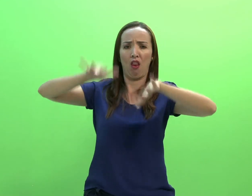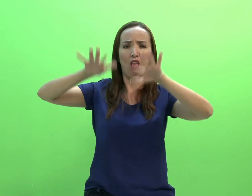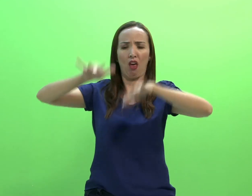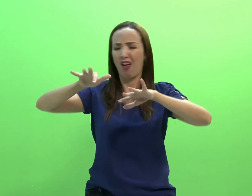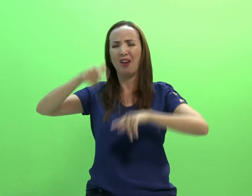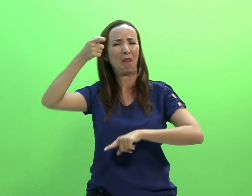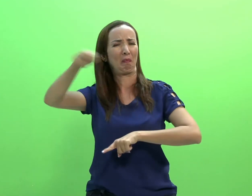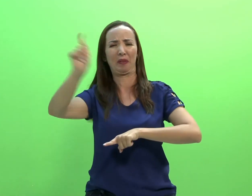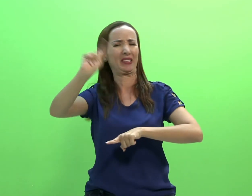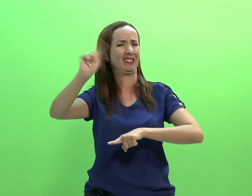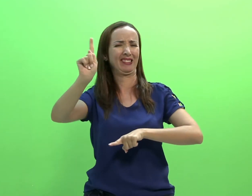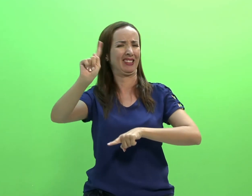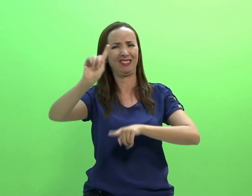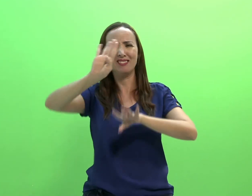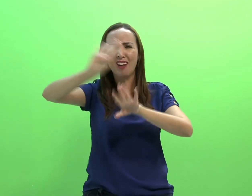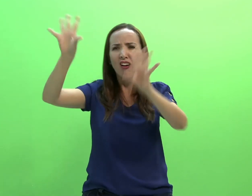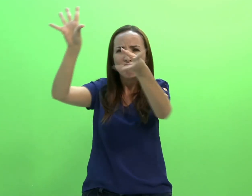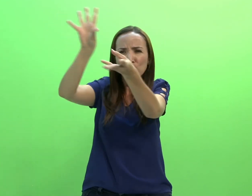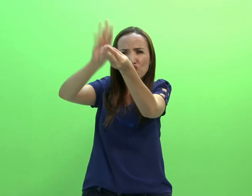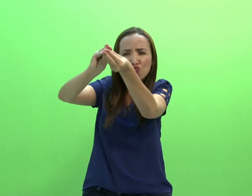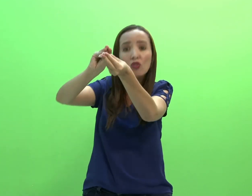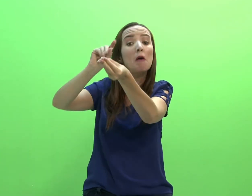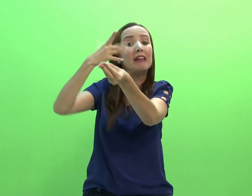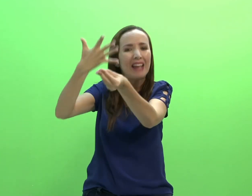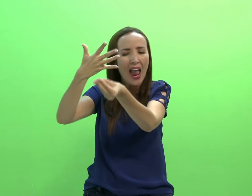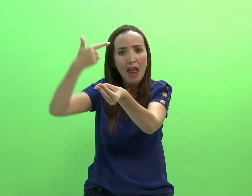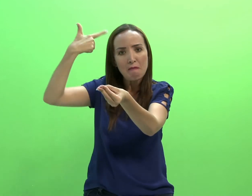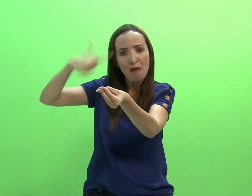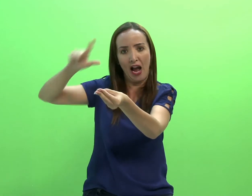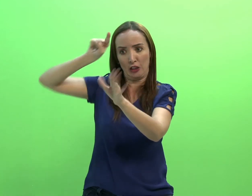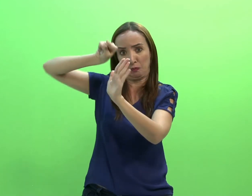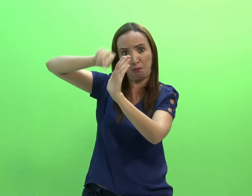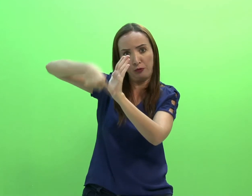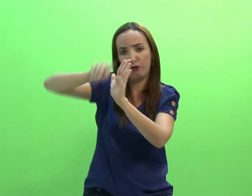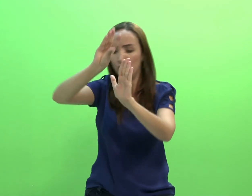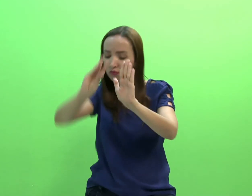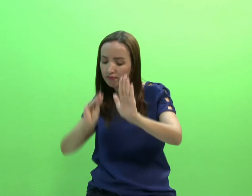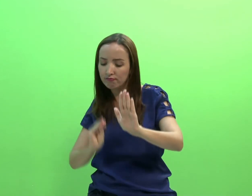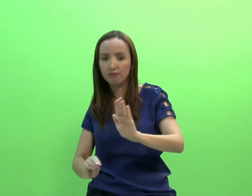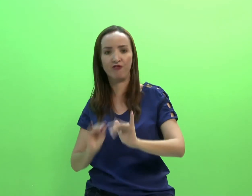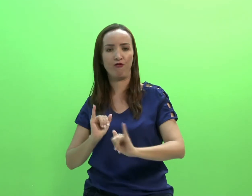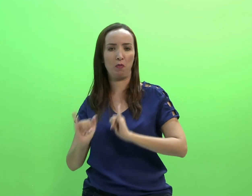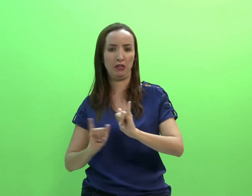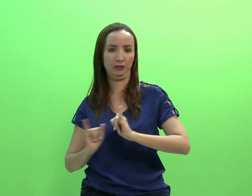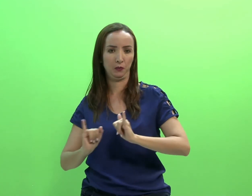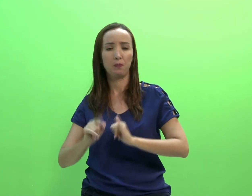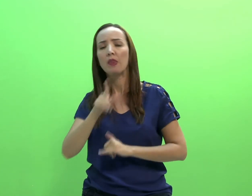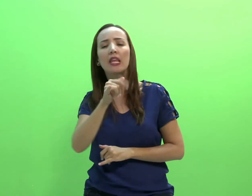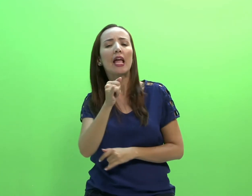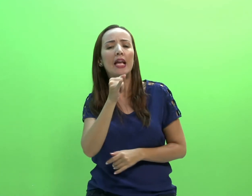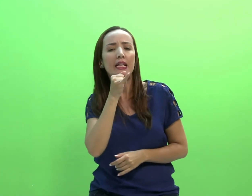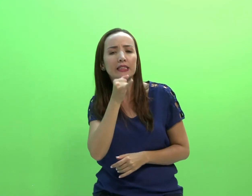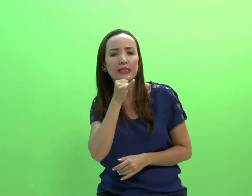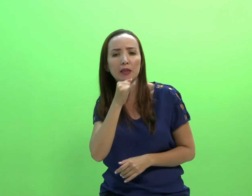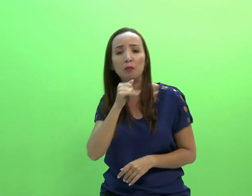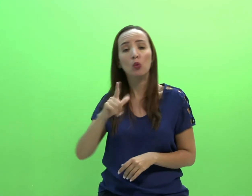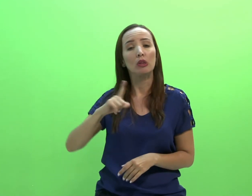Então, para não cortar o seu texto. Então, uma informação a mais você coloca no rodapé.